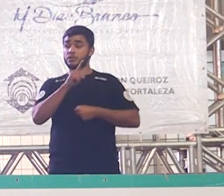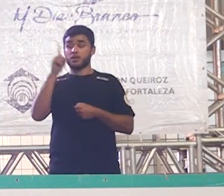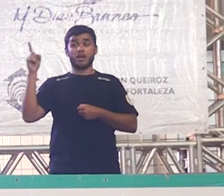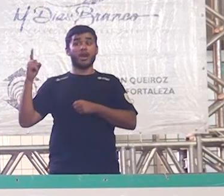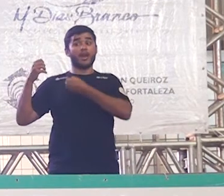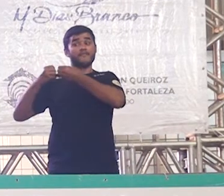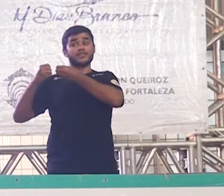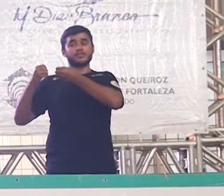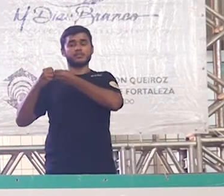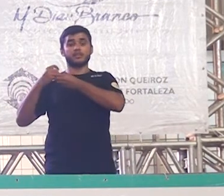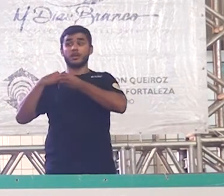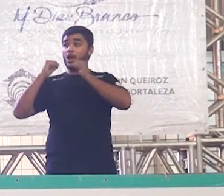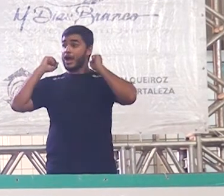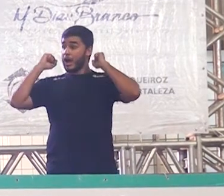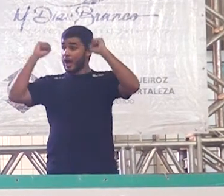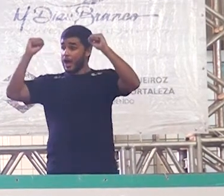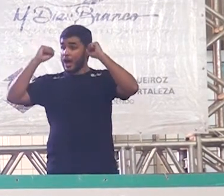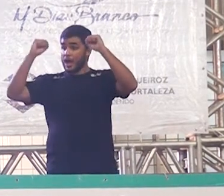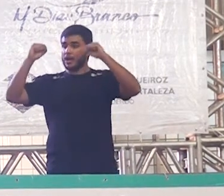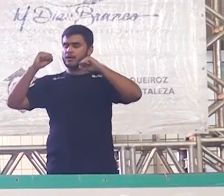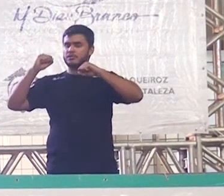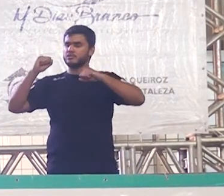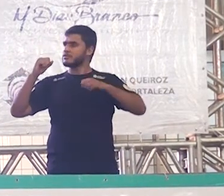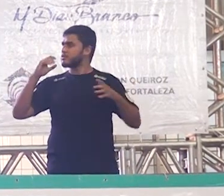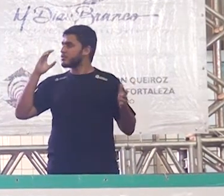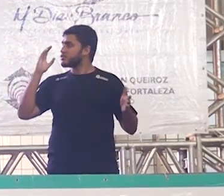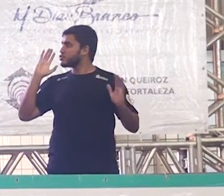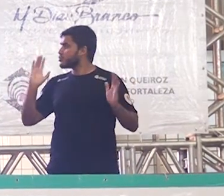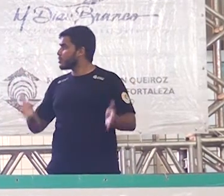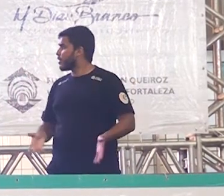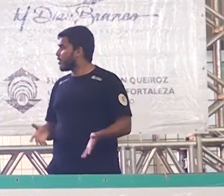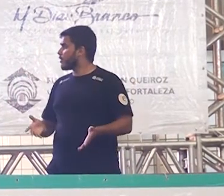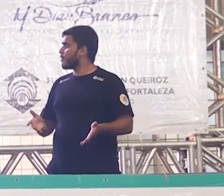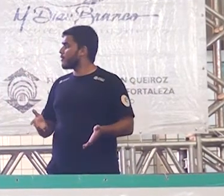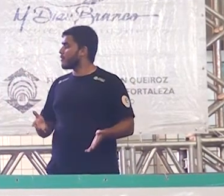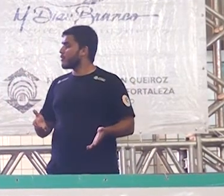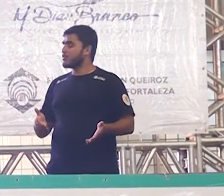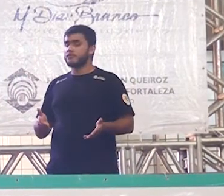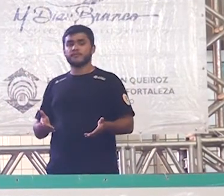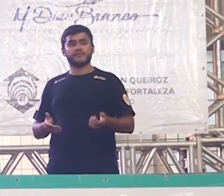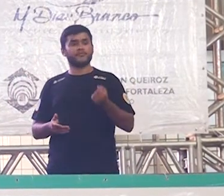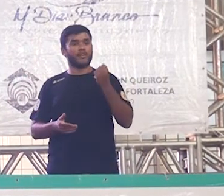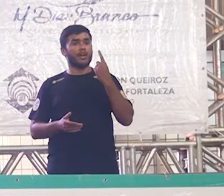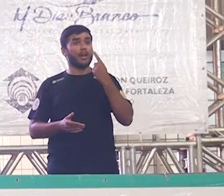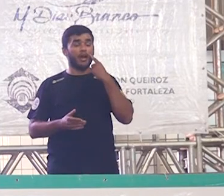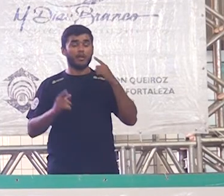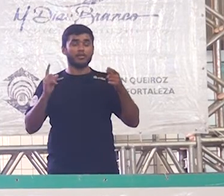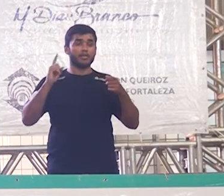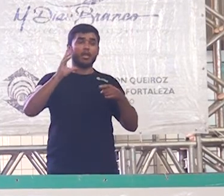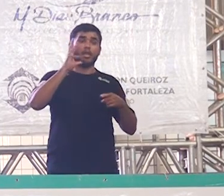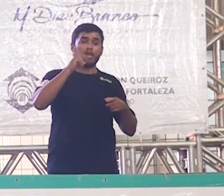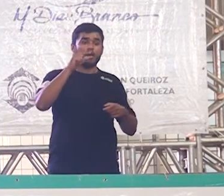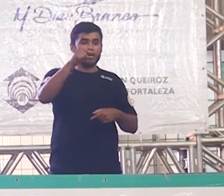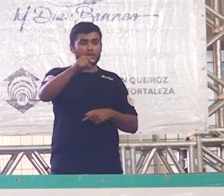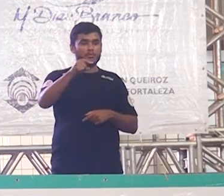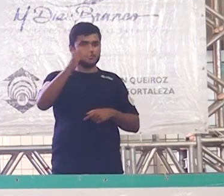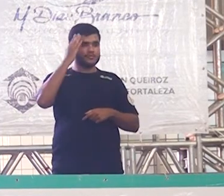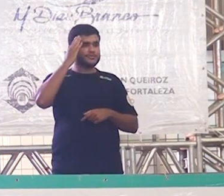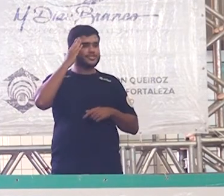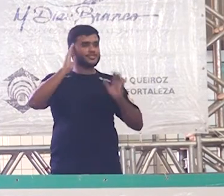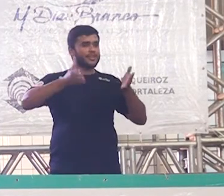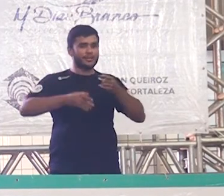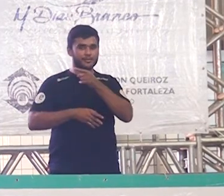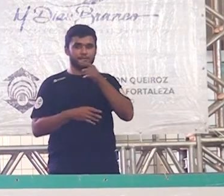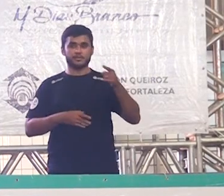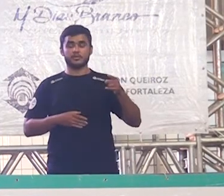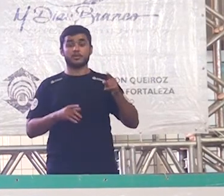vizinho, o barulho de gol chega antes ou depois. Alguém já percebeu isso? O que é que acontece? O pessoal que está